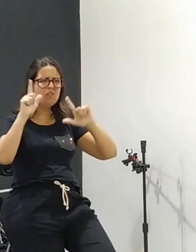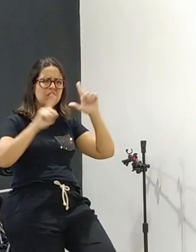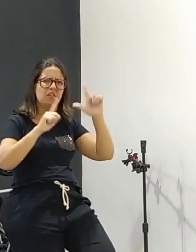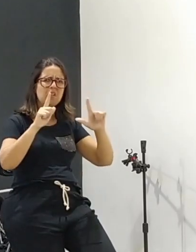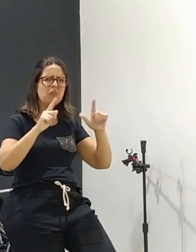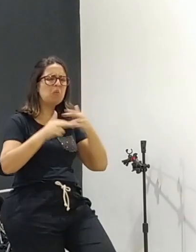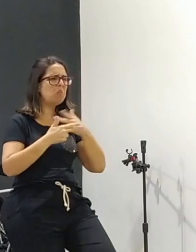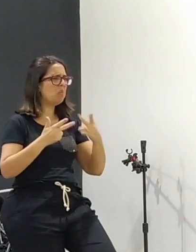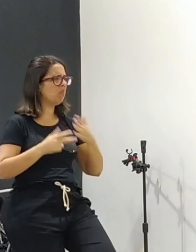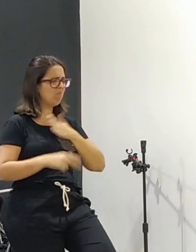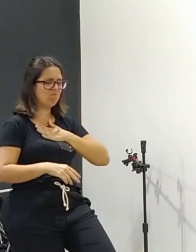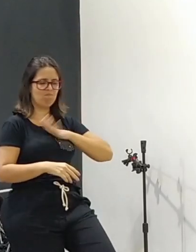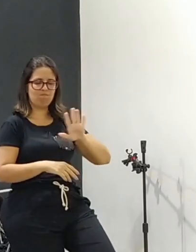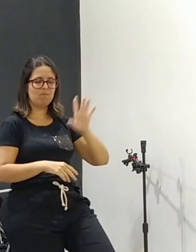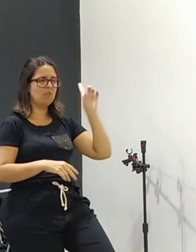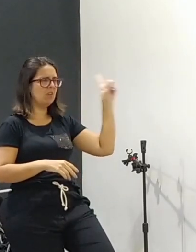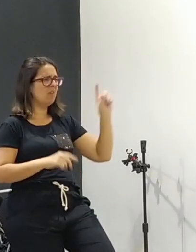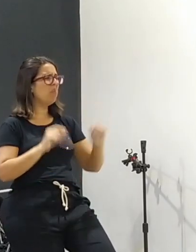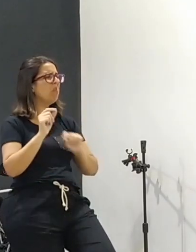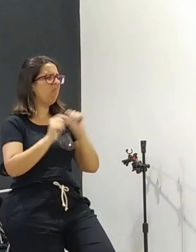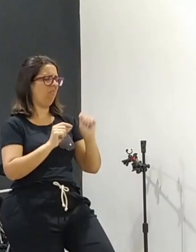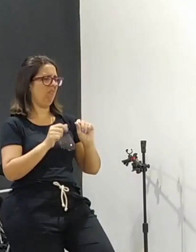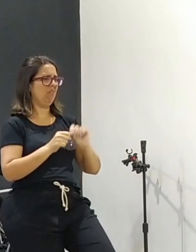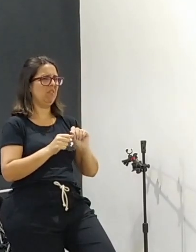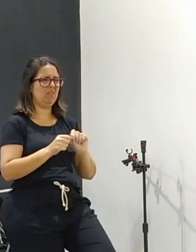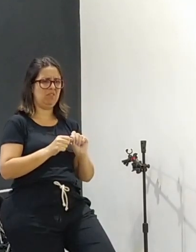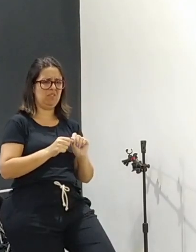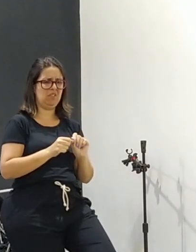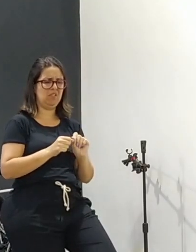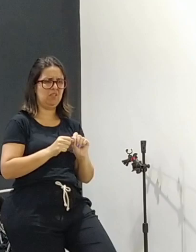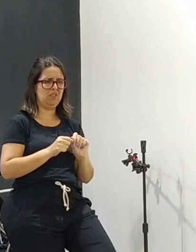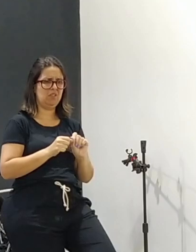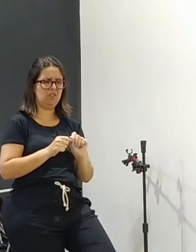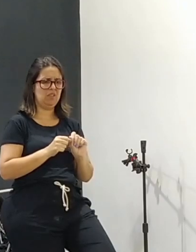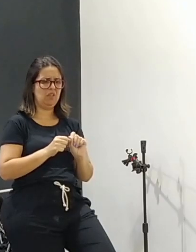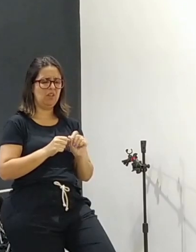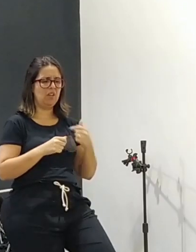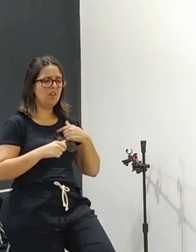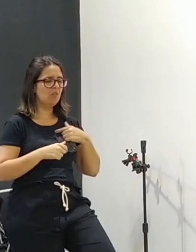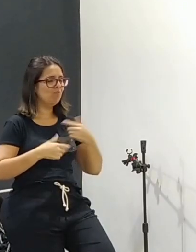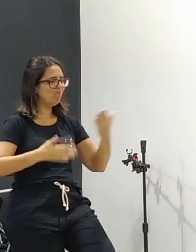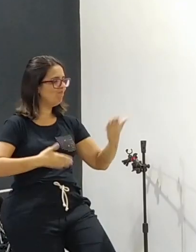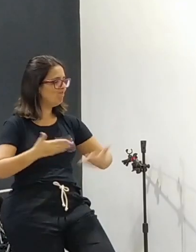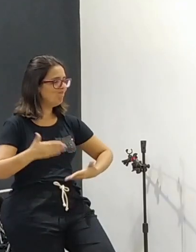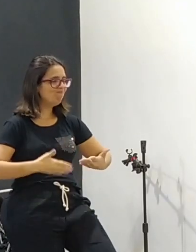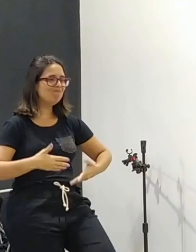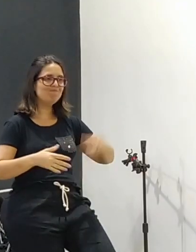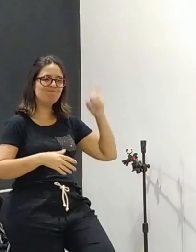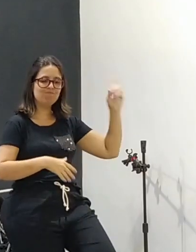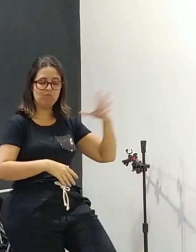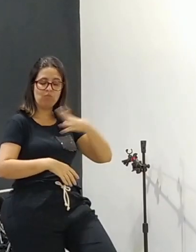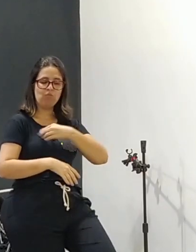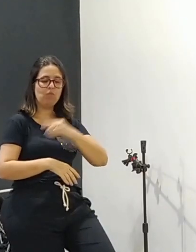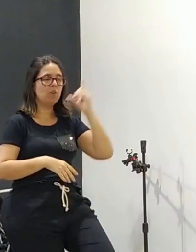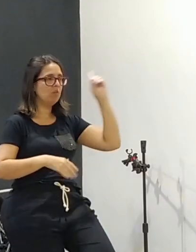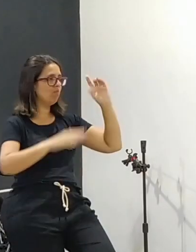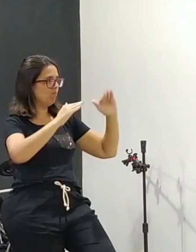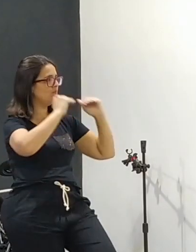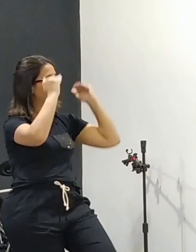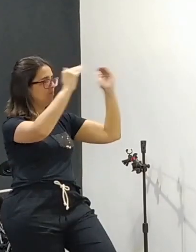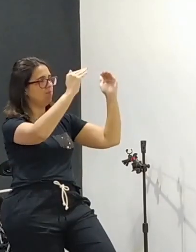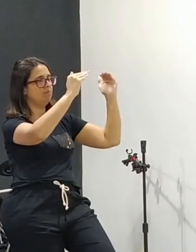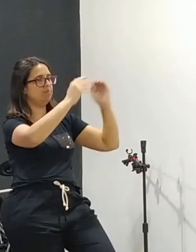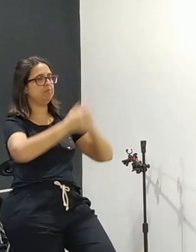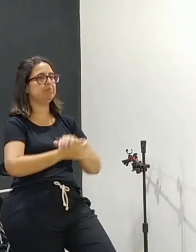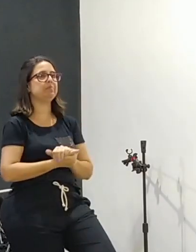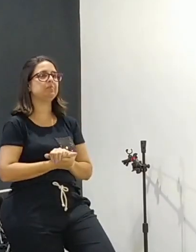estou fazendo aqui, cara? Isso não é para mim. Eu sou servo de Deus, eu sou filho do Deus Altíssimo, né?